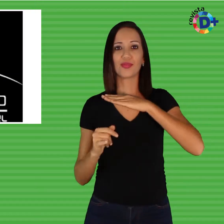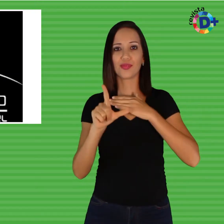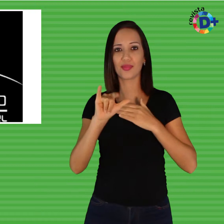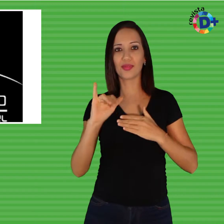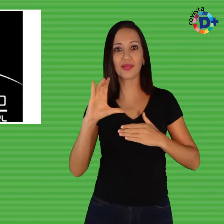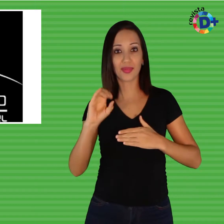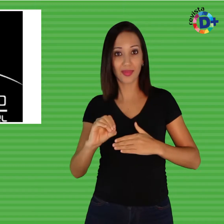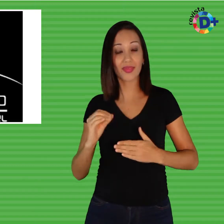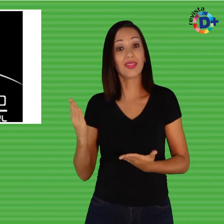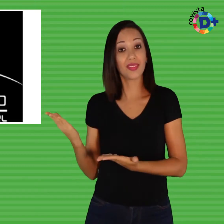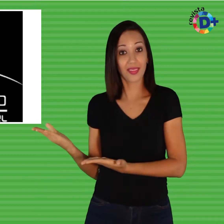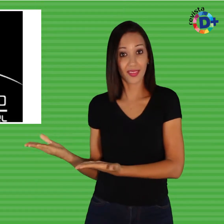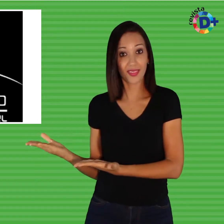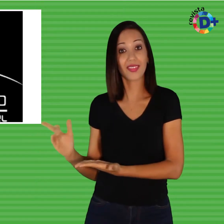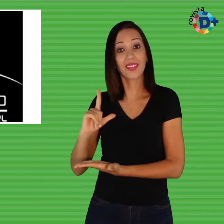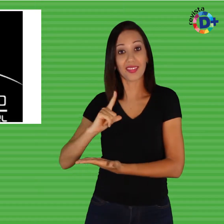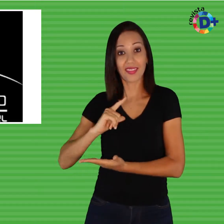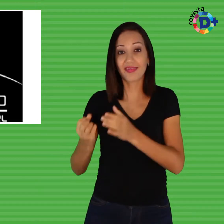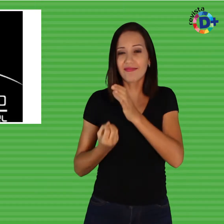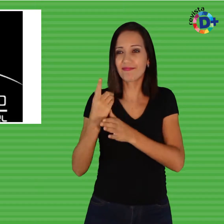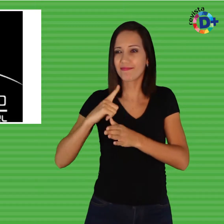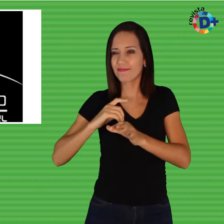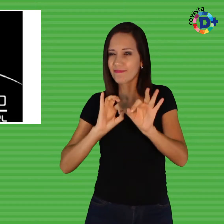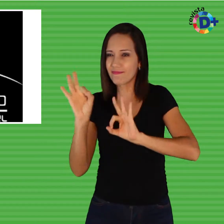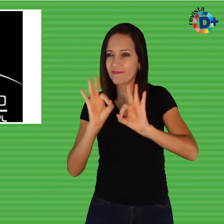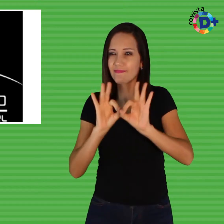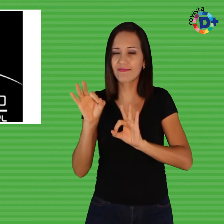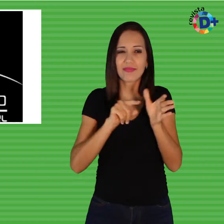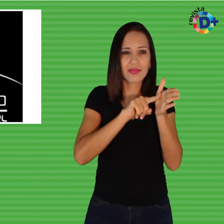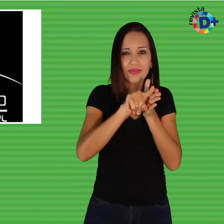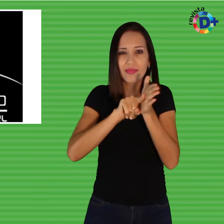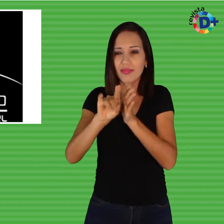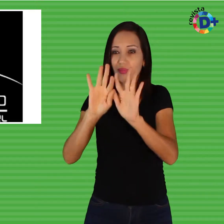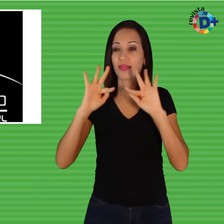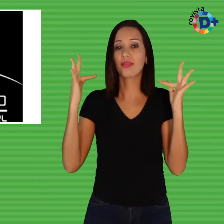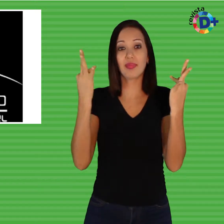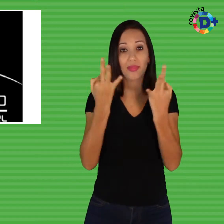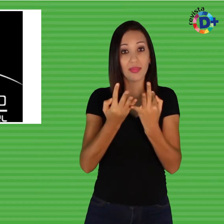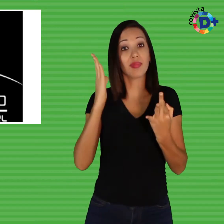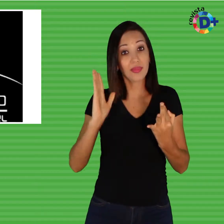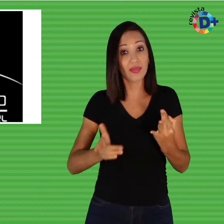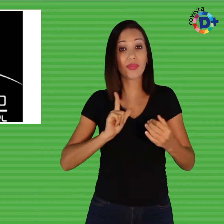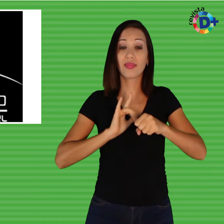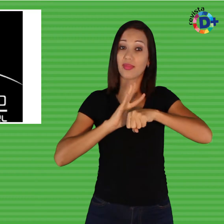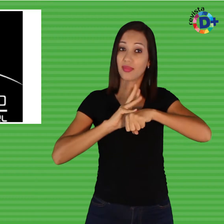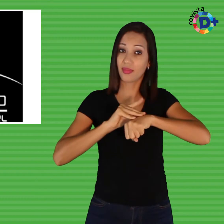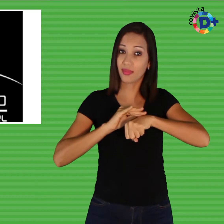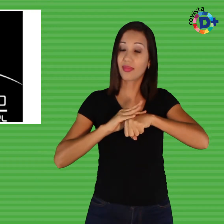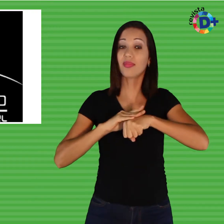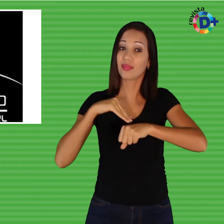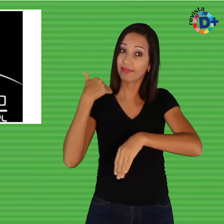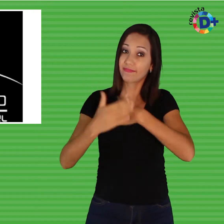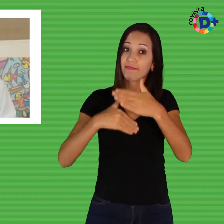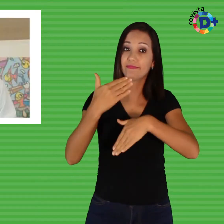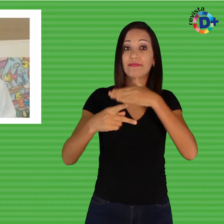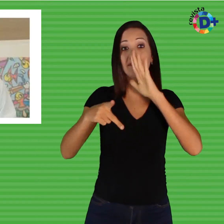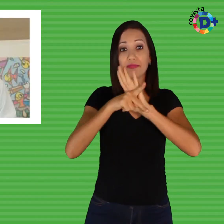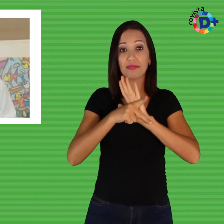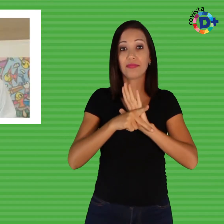Lico Caesemodel realiza análise de famílias de indivíduos com síndromes correlatas com